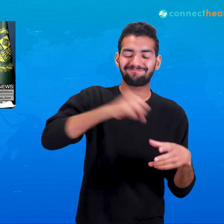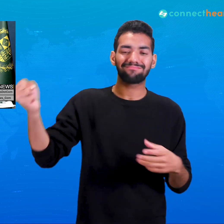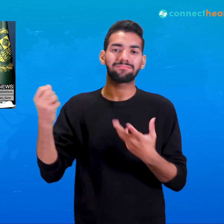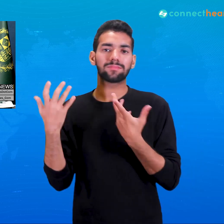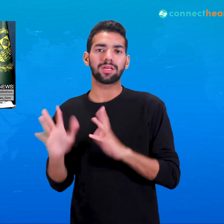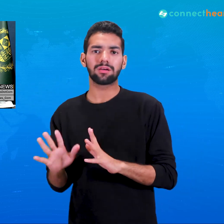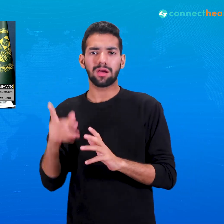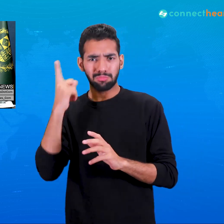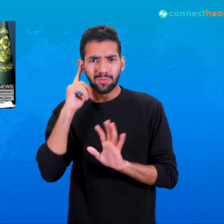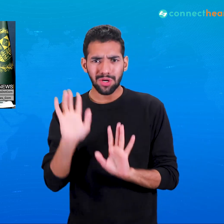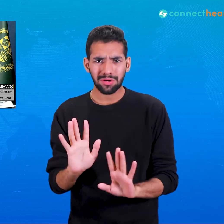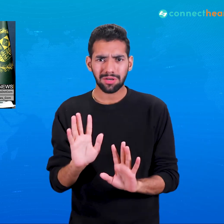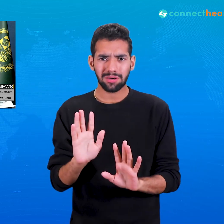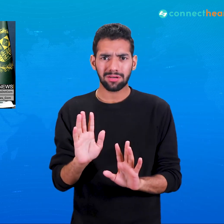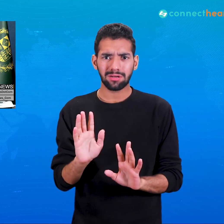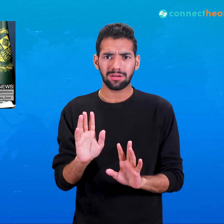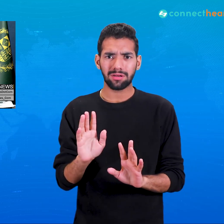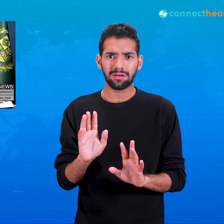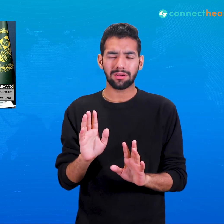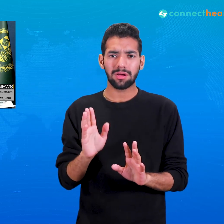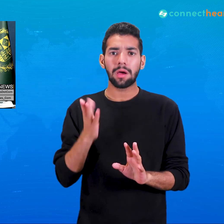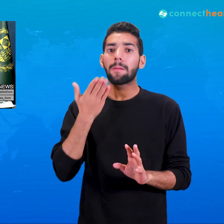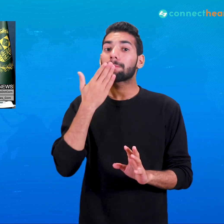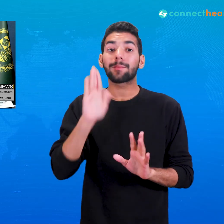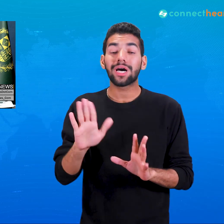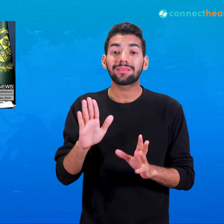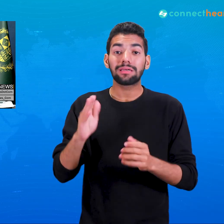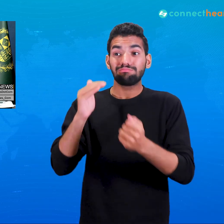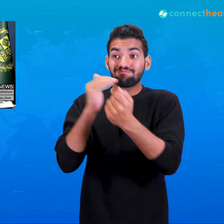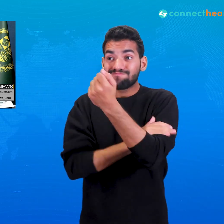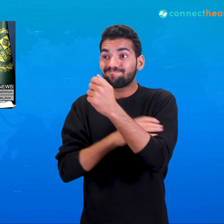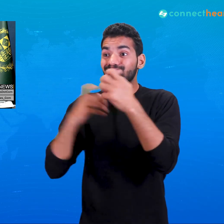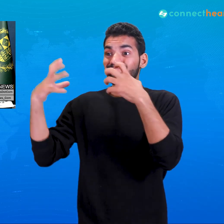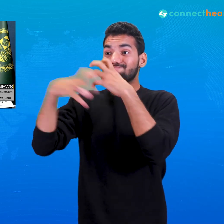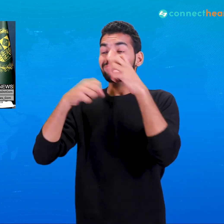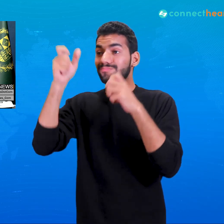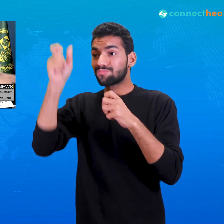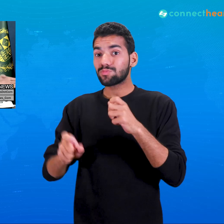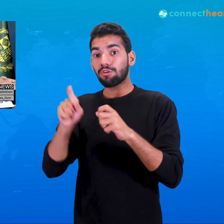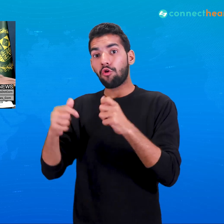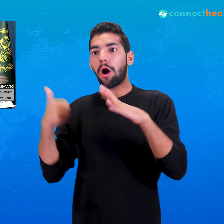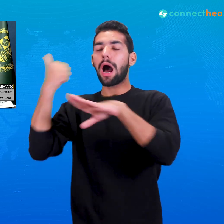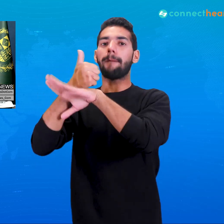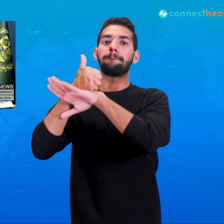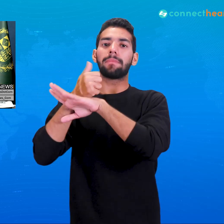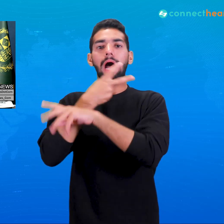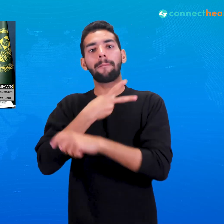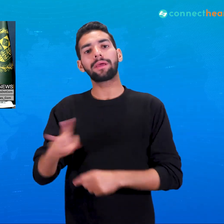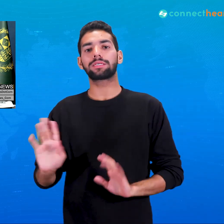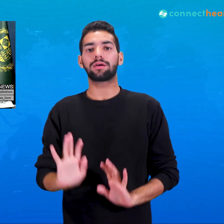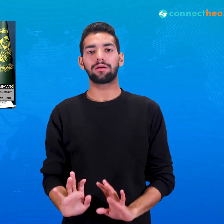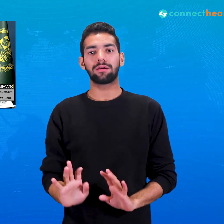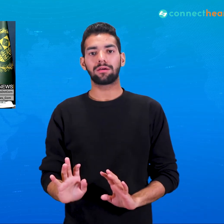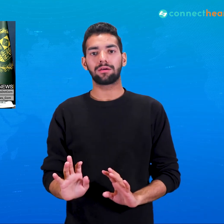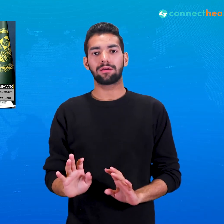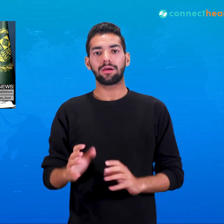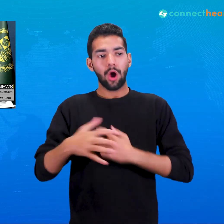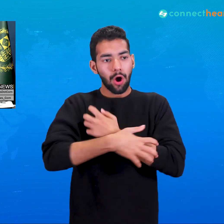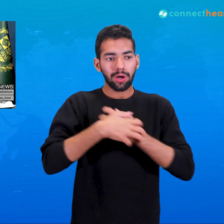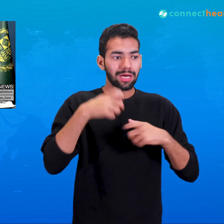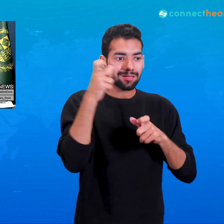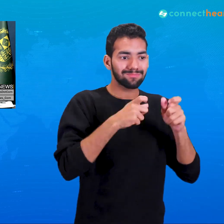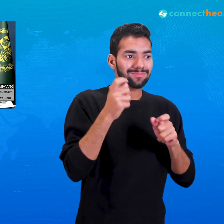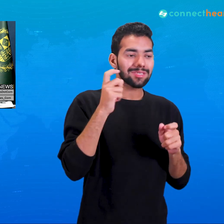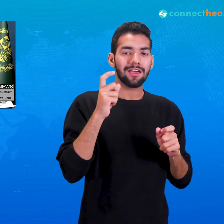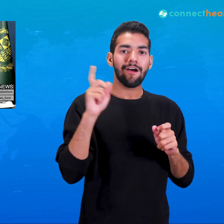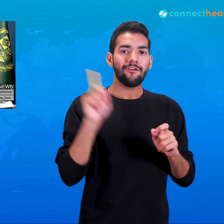قبضہ گروپ سنا ہے؟ کبھی یورپ میں سنا ہے قبضہ گروپ؟ قبضہ گروپ کیا ہے؟ طاقتور کمزور کے بیچاری بیوہ ہوتی ہے اس کے قبضہ کر لیا, کمزوروں کے اوپر